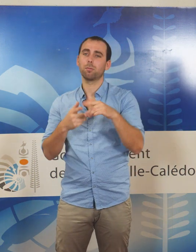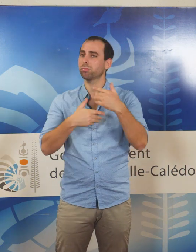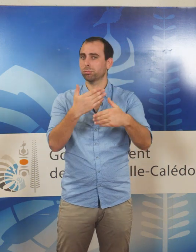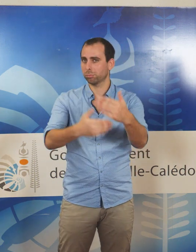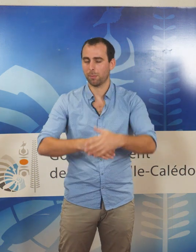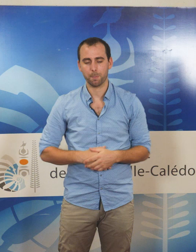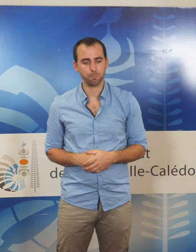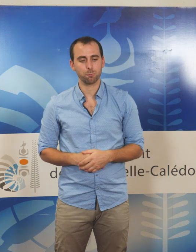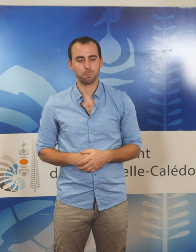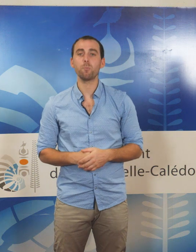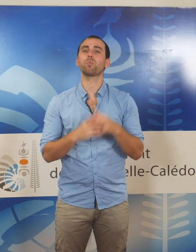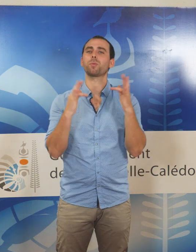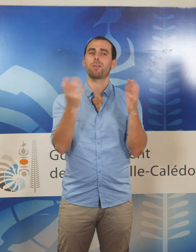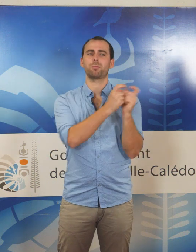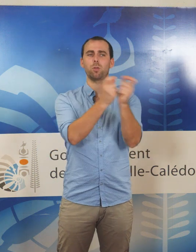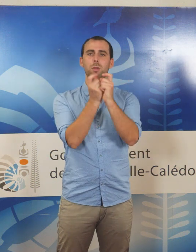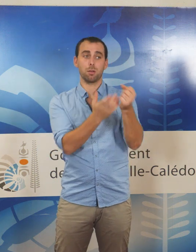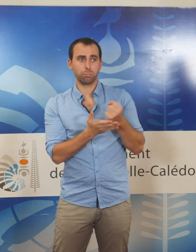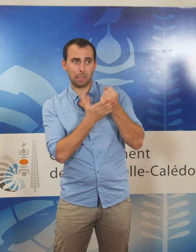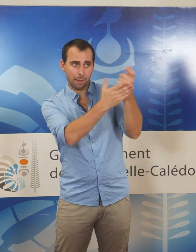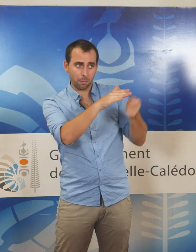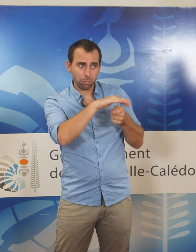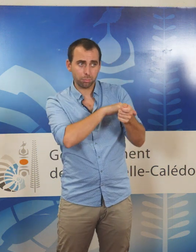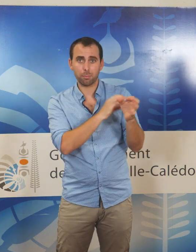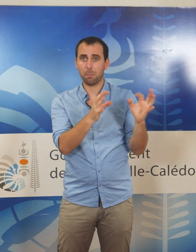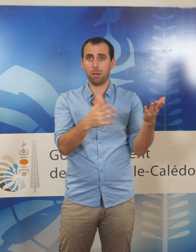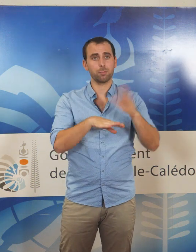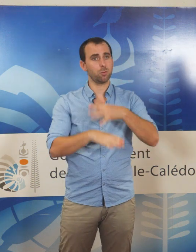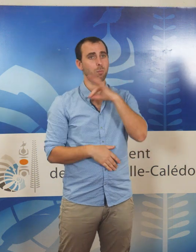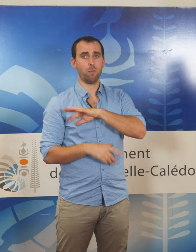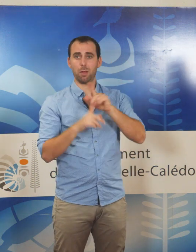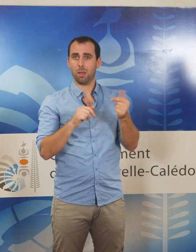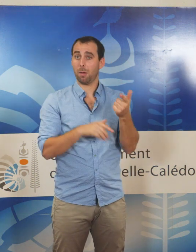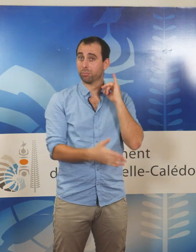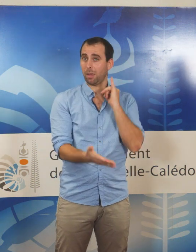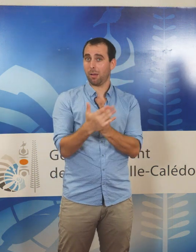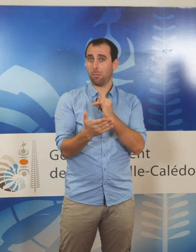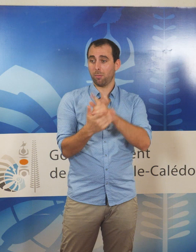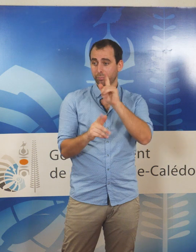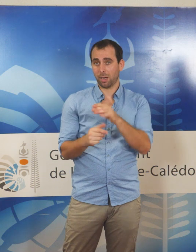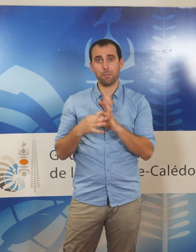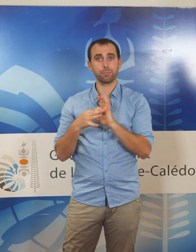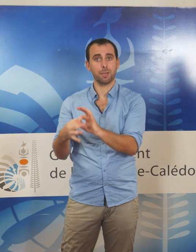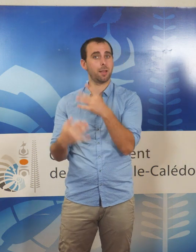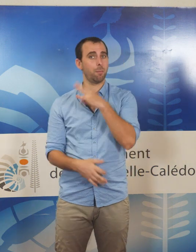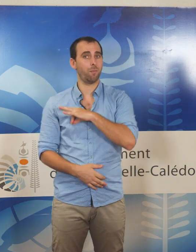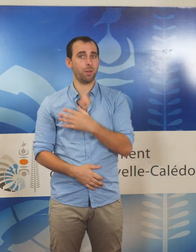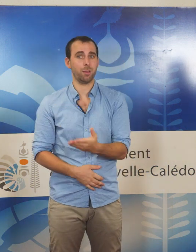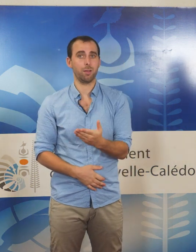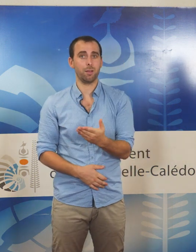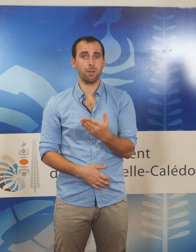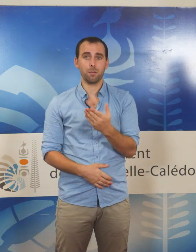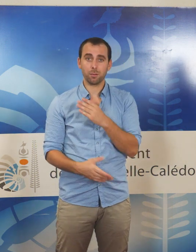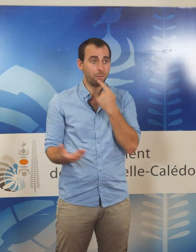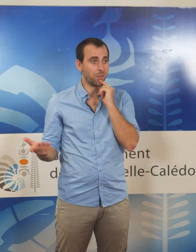qui n'ont pas reçu d'aide et qui peuvent verser des dividendes, ils payent des impôts sur ces dividendes qui sont versés. Donc ça revient dans